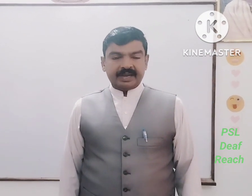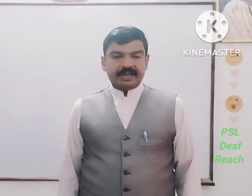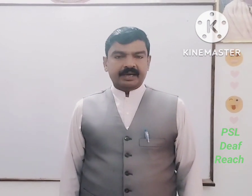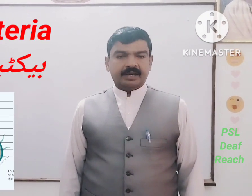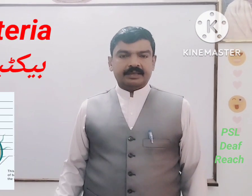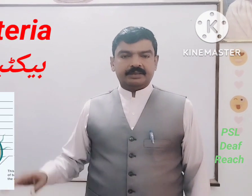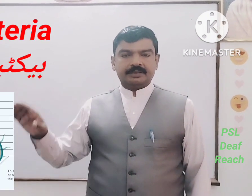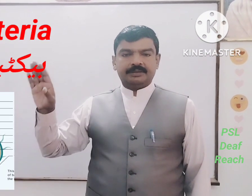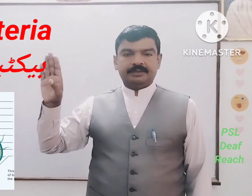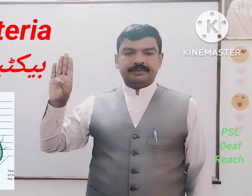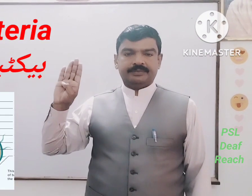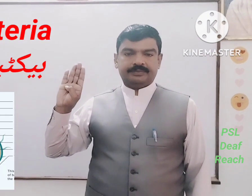बैक्टीरिया,